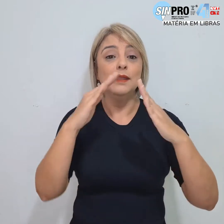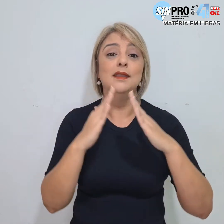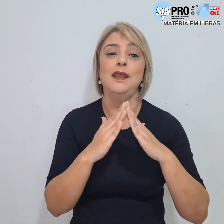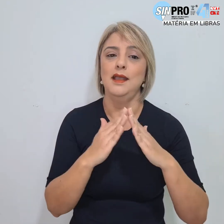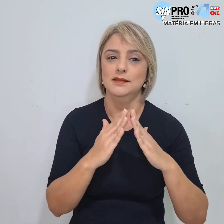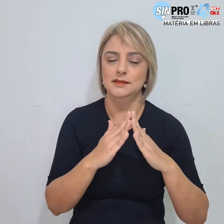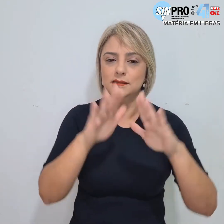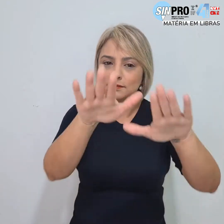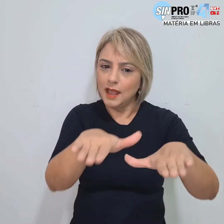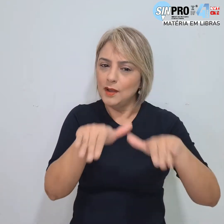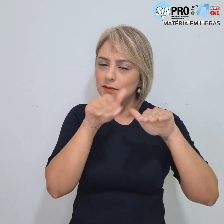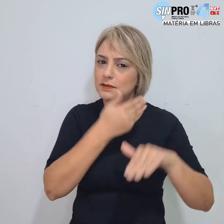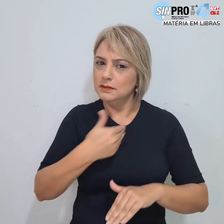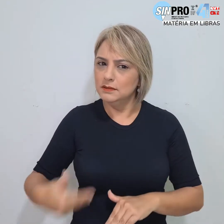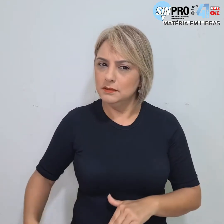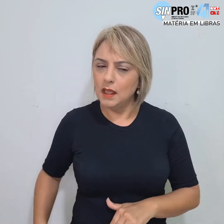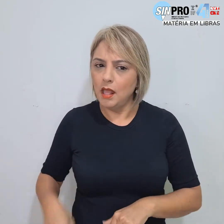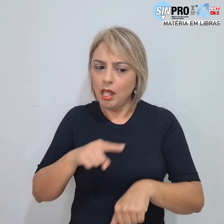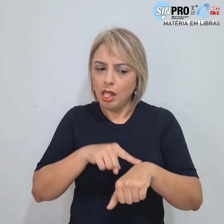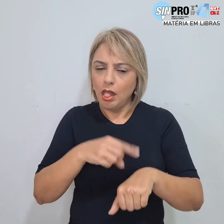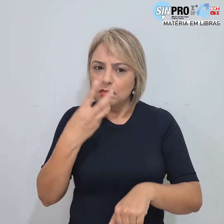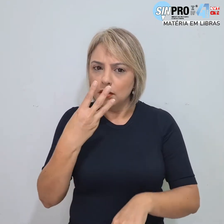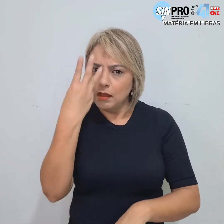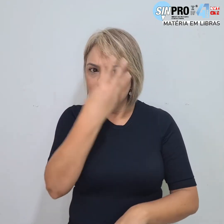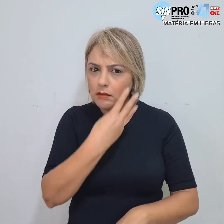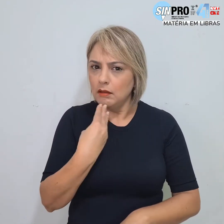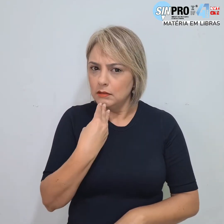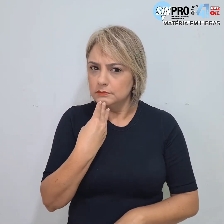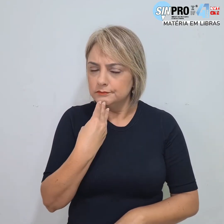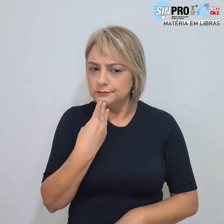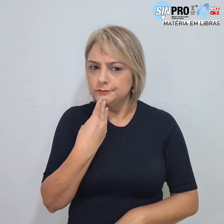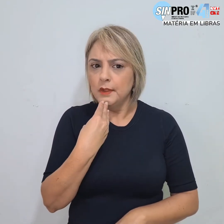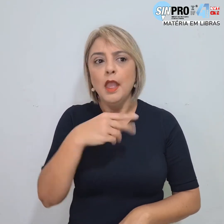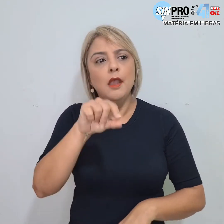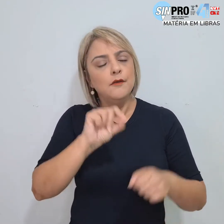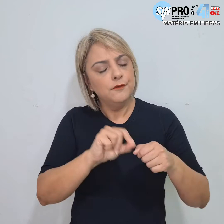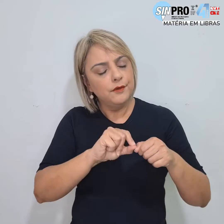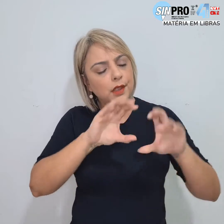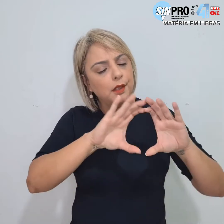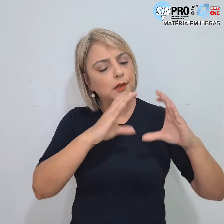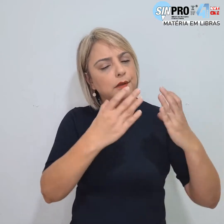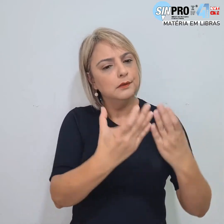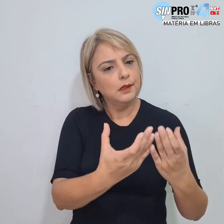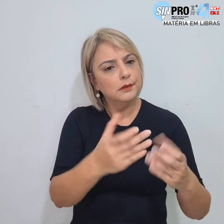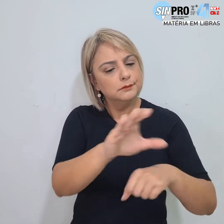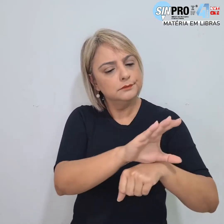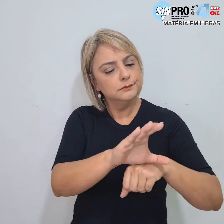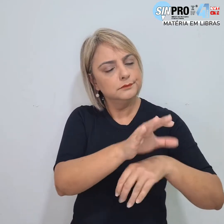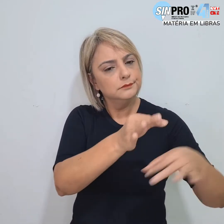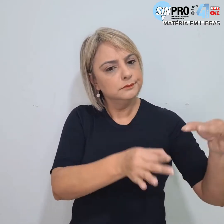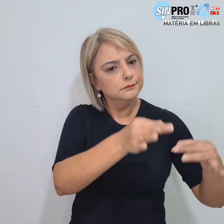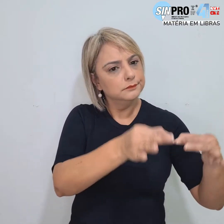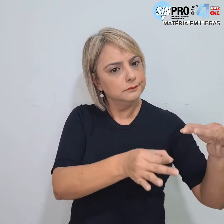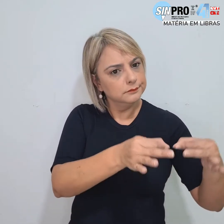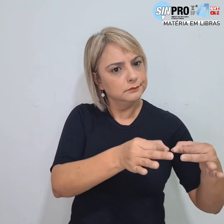A audiência pública, que durou 3 horas, foi promovida pela Comissão de Constituição e Justiça,